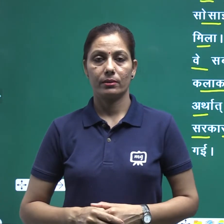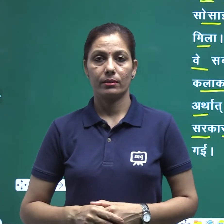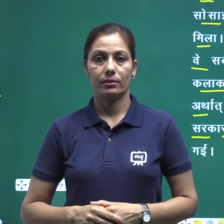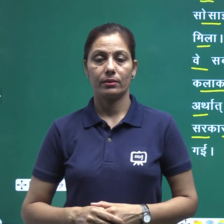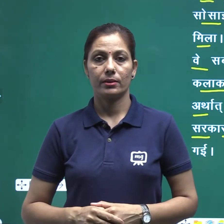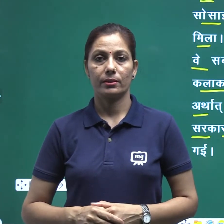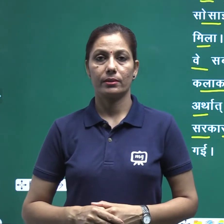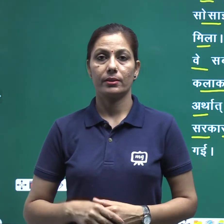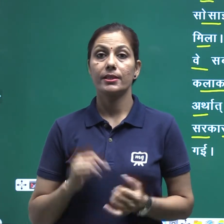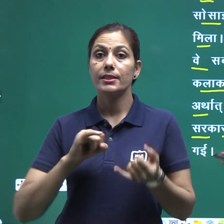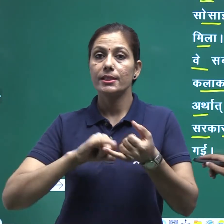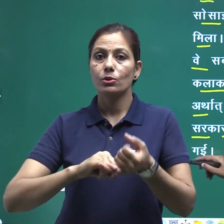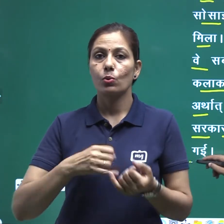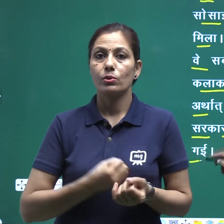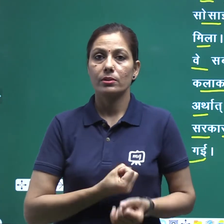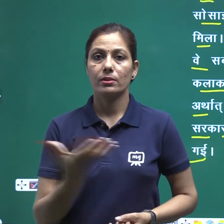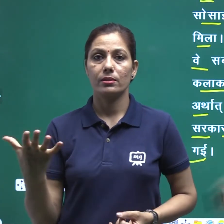छात्रवृत्ति मिल गई।